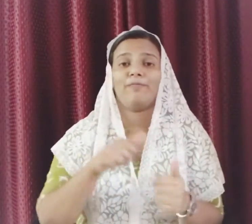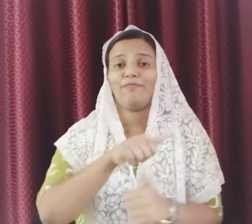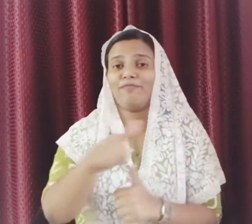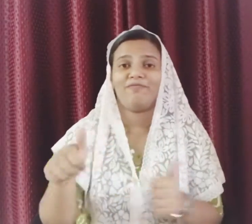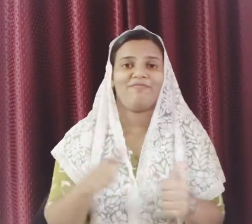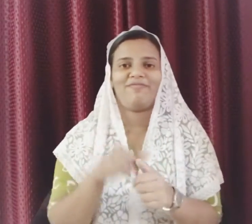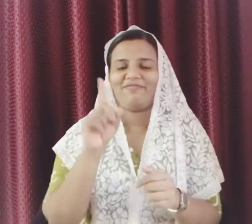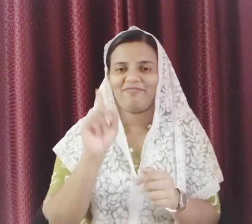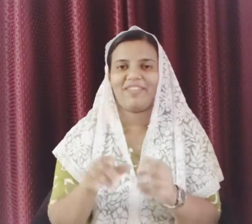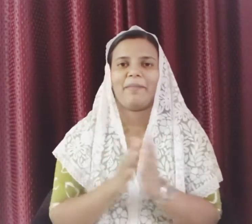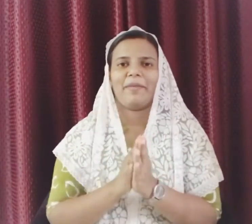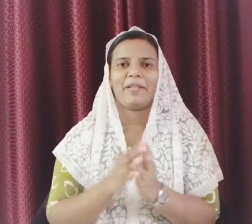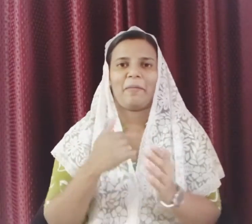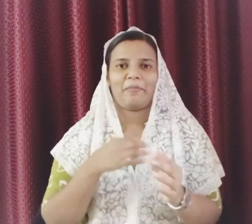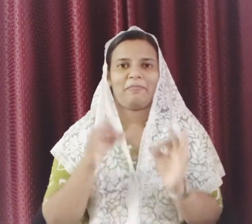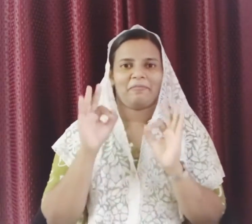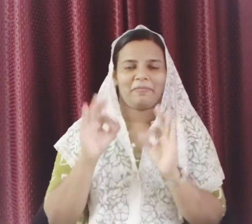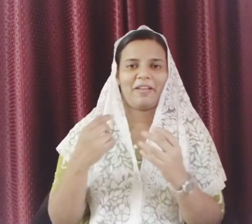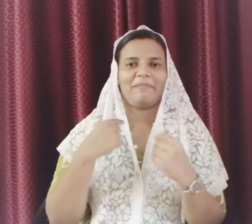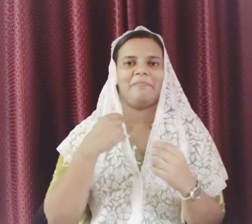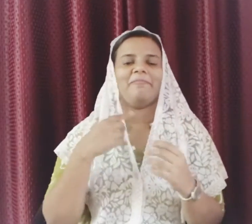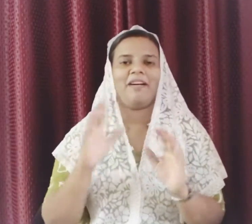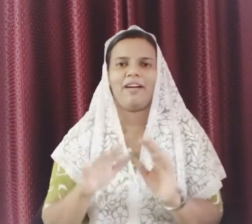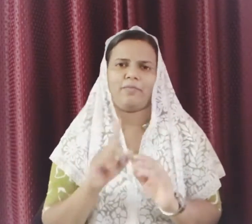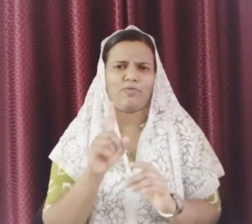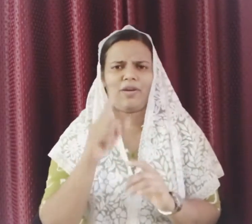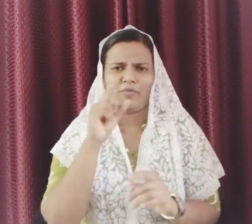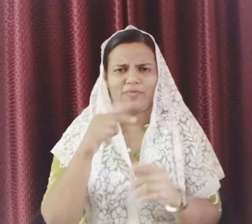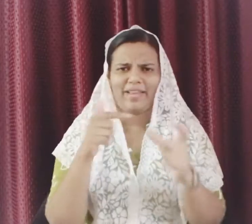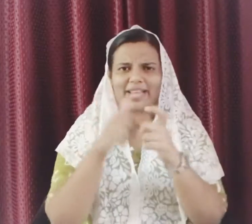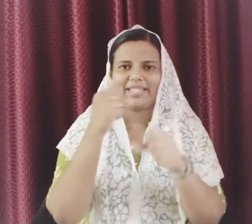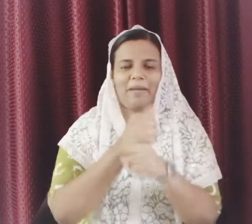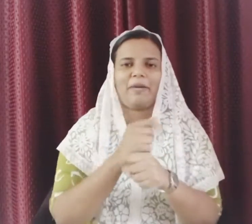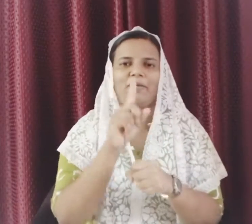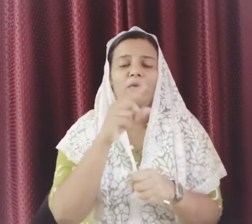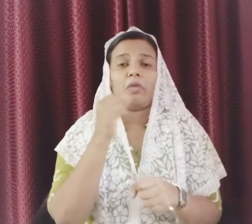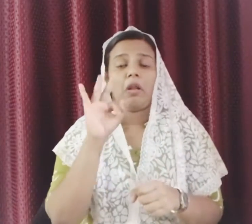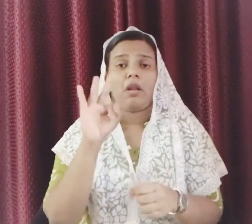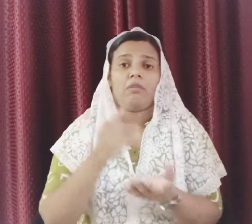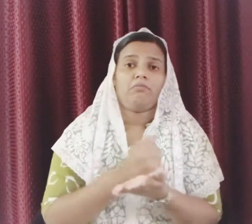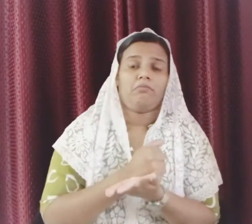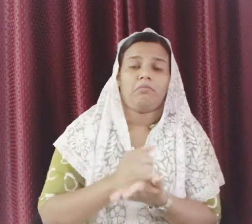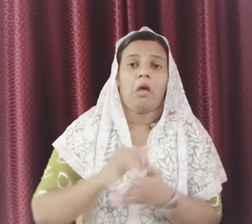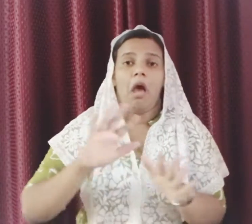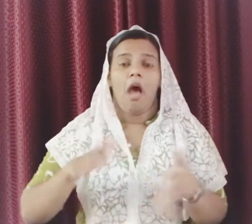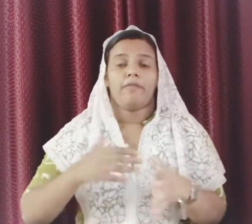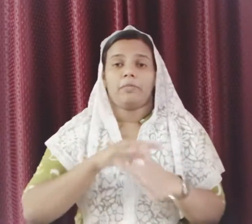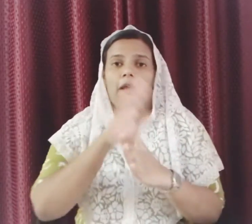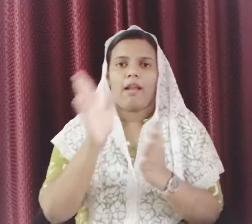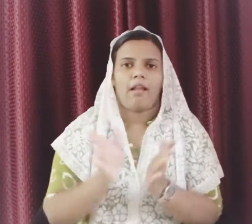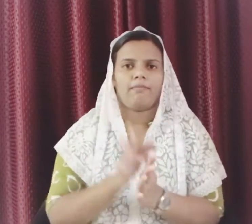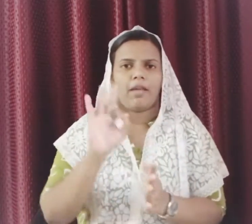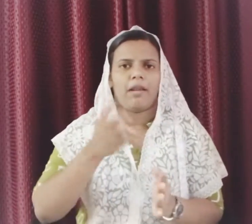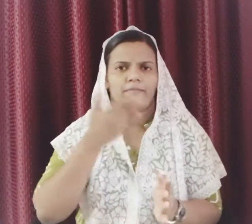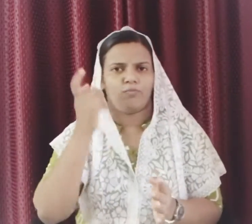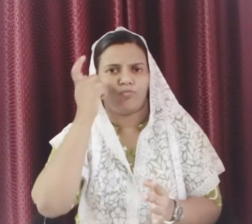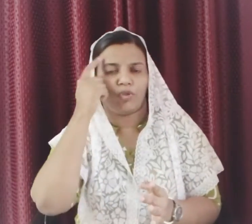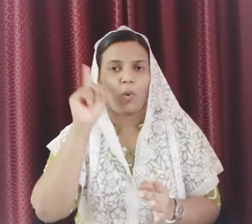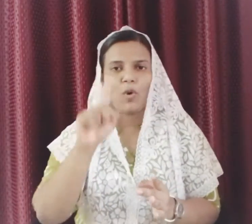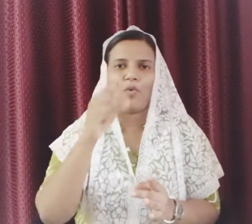നിങ്ങളുടെ കൂടെ ഒരു നല്ല മിടുക്കനായ ഒരു വ്യക്തി ഉണ്ടെന്ന് വെച്ചു, ഏത് കാര്യങ്ങൾക്കും നിങ്ങളെ സഹായിക്കാൻ കഴിയുന്ന, ഏത് കാര്യങ്ങളും തിരിച്ചറിയാൻ കഴിയുന്ന, എപ്പോഴും